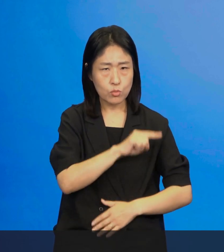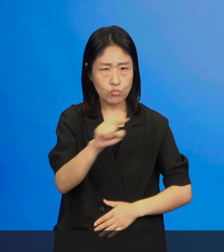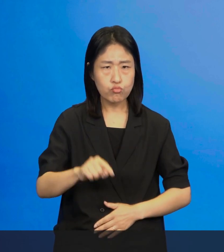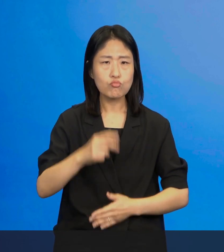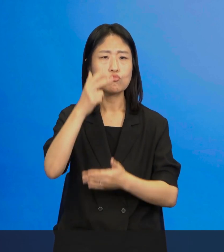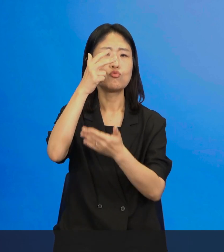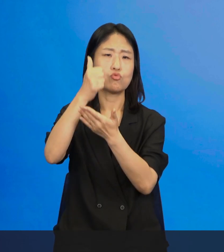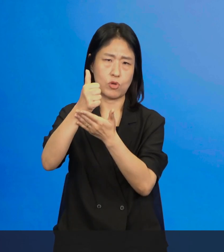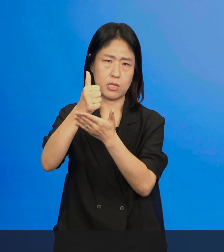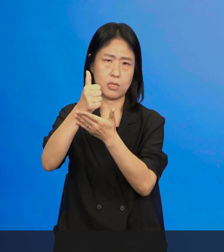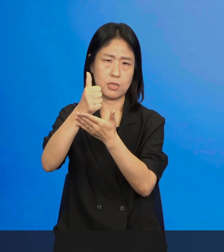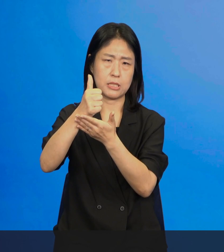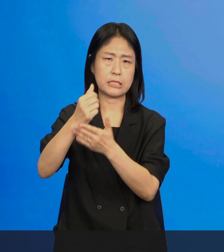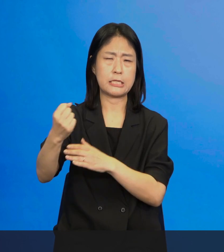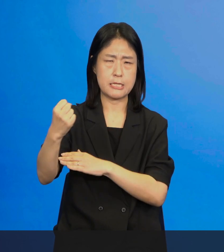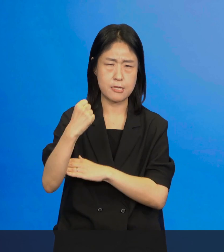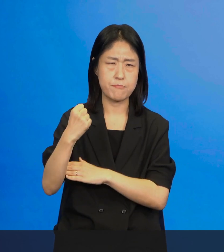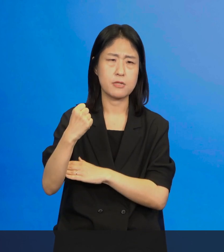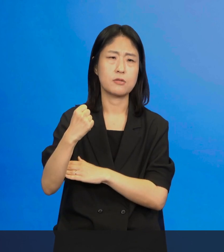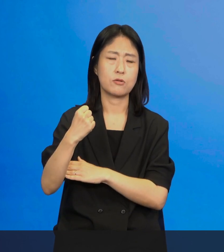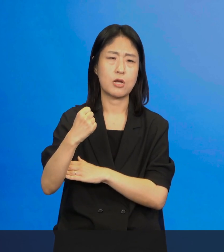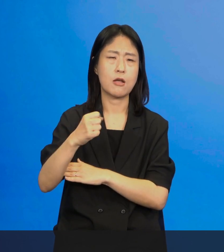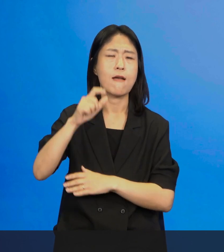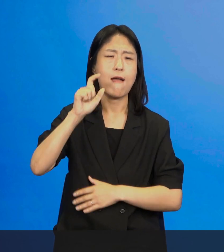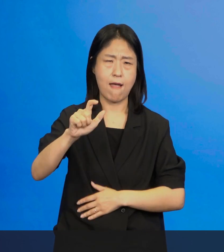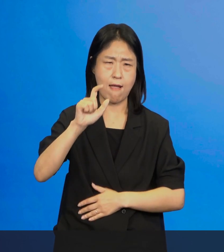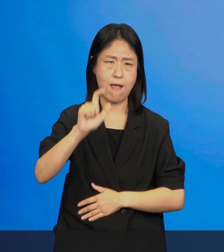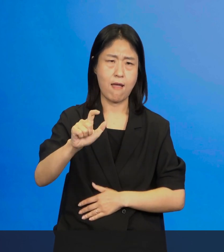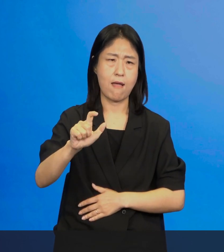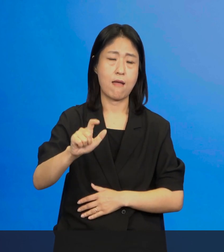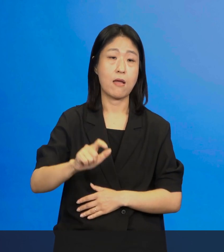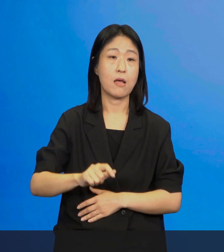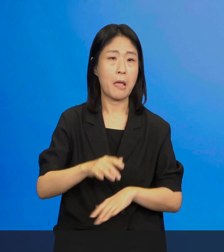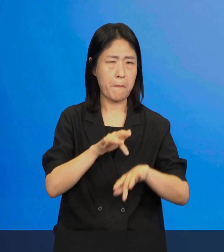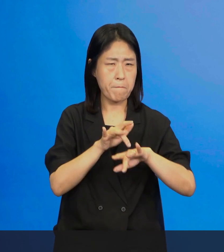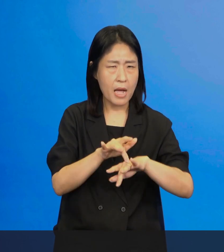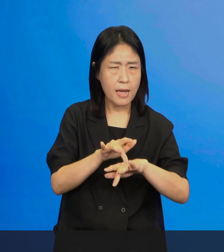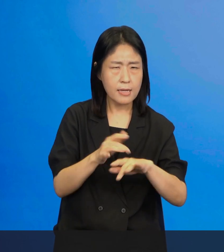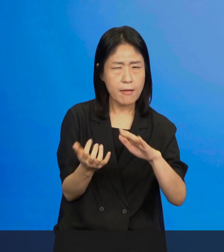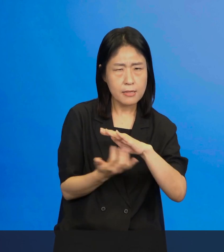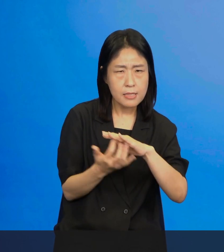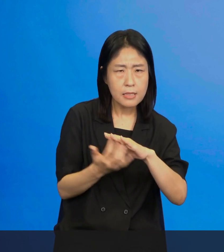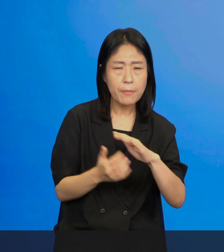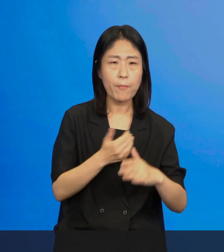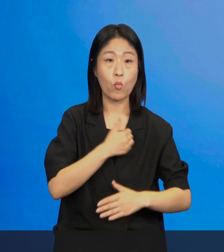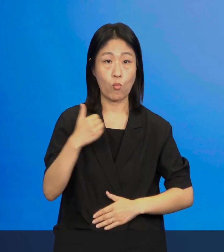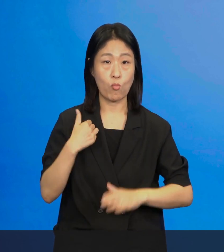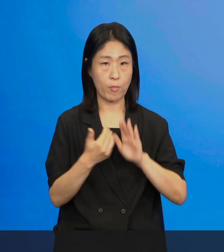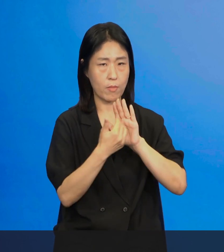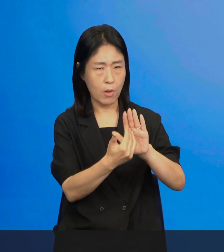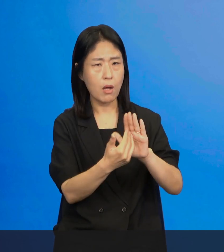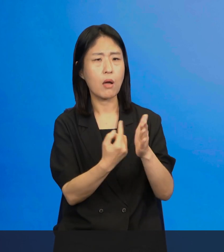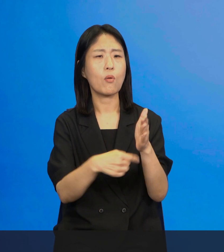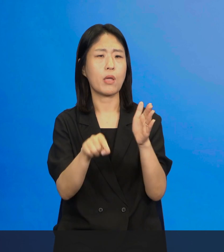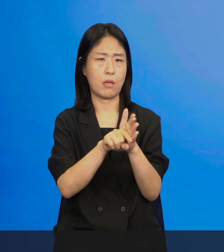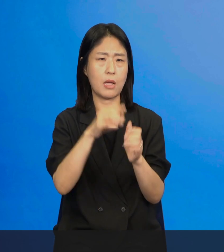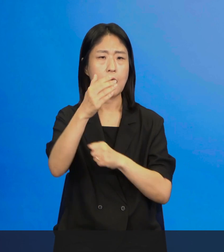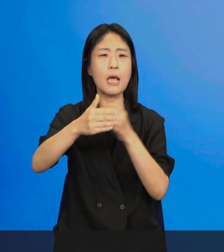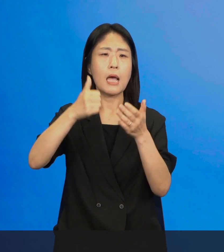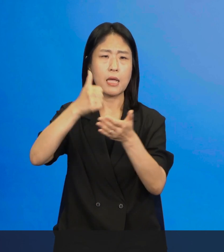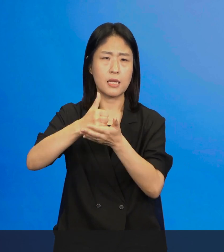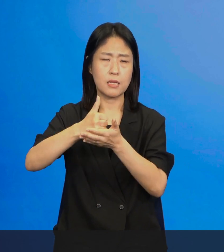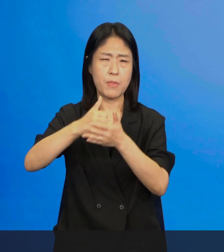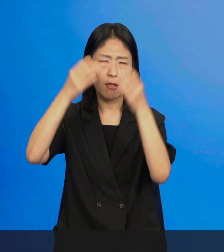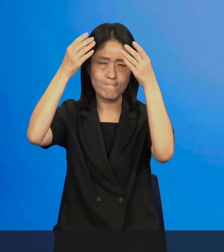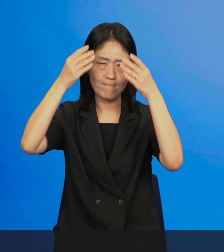너희가 주 안에서와 그 힘의 능력으로 강건하여지고 마귀의 관계를 능히 대적하기 위하여